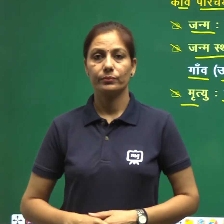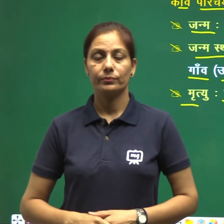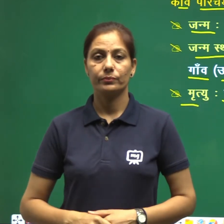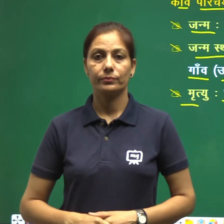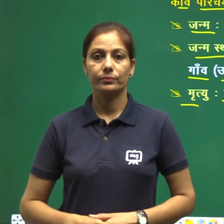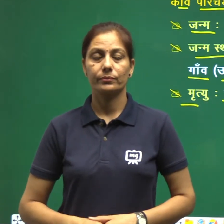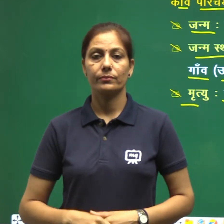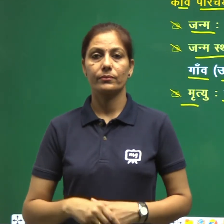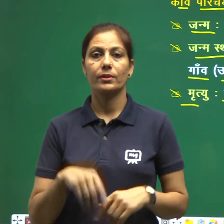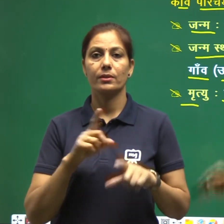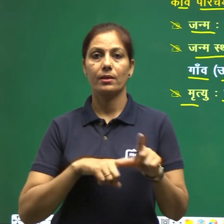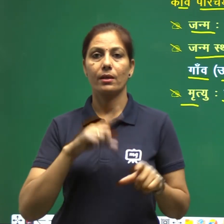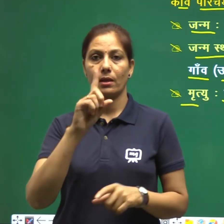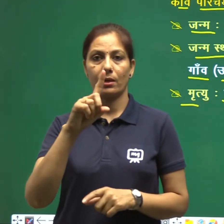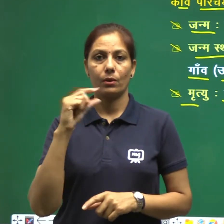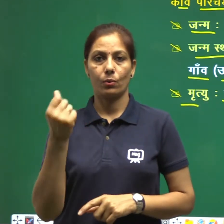सन 1975 में हुई।